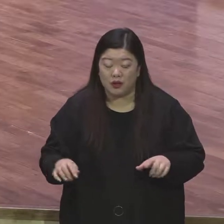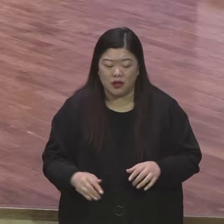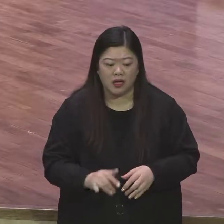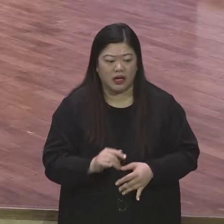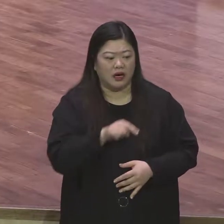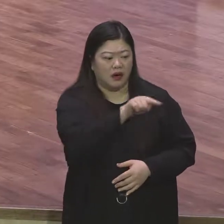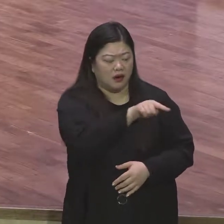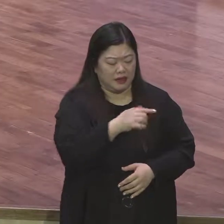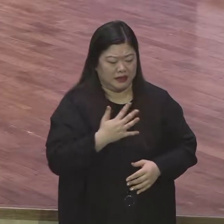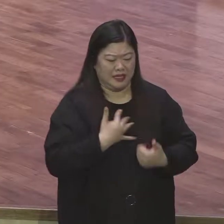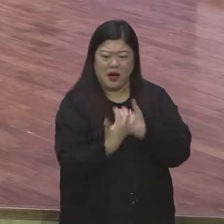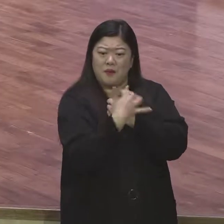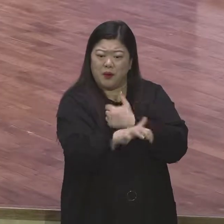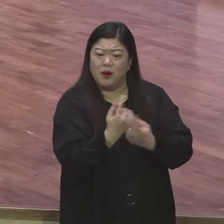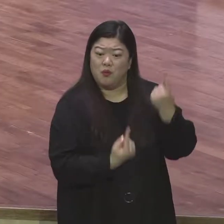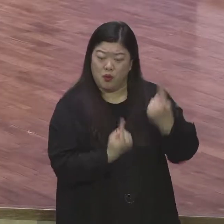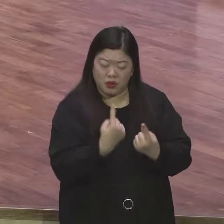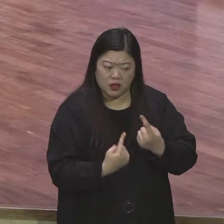걱정하는데